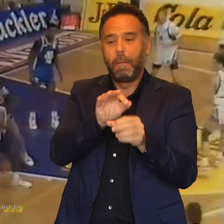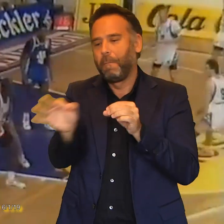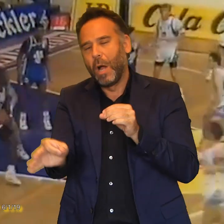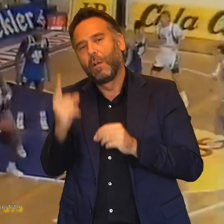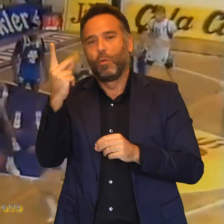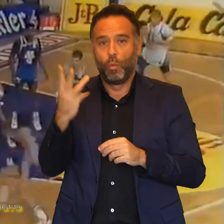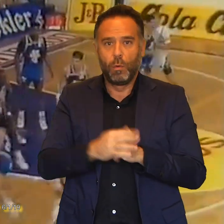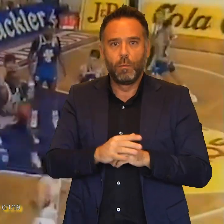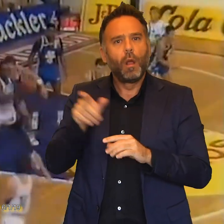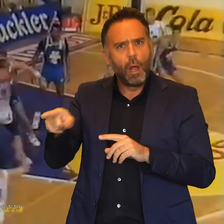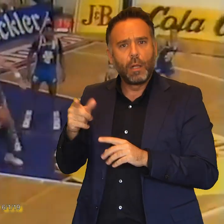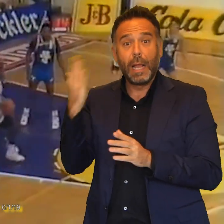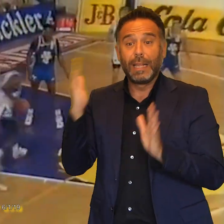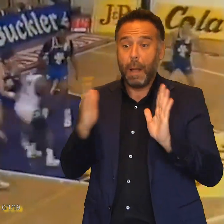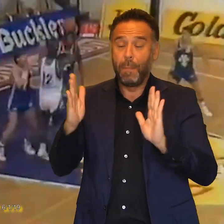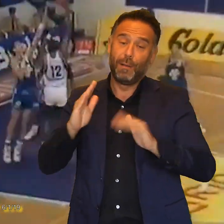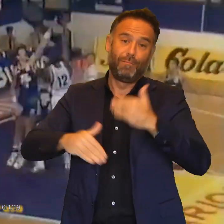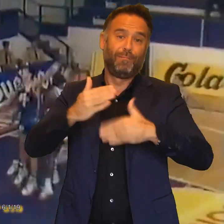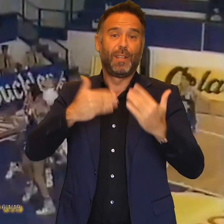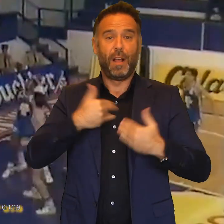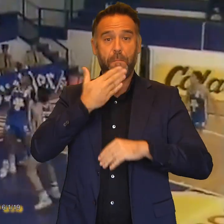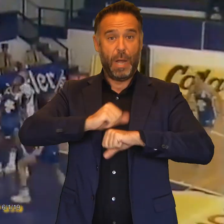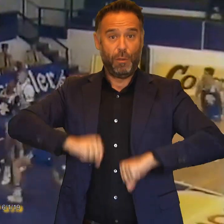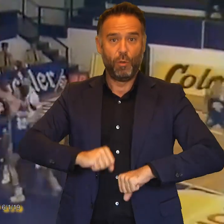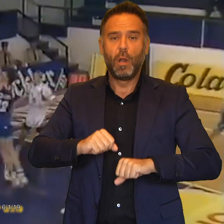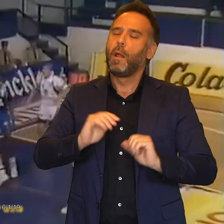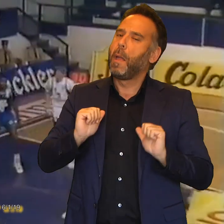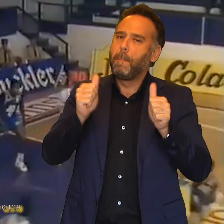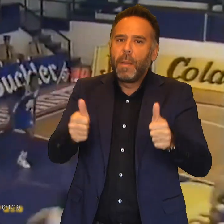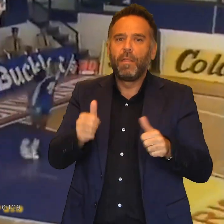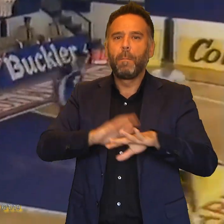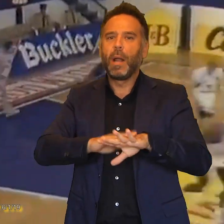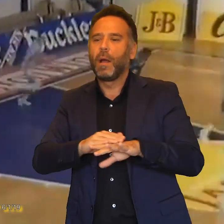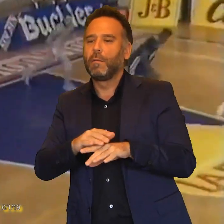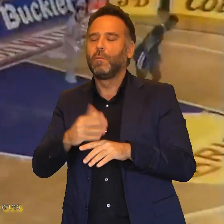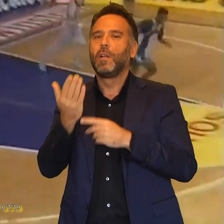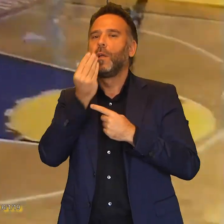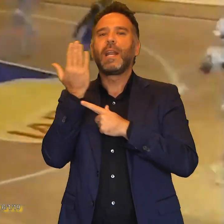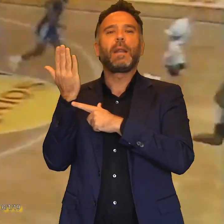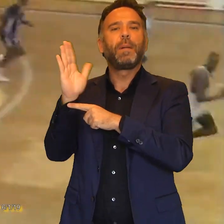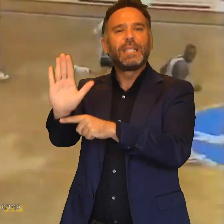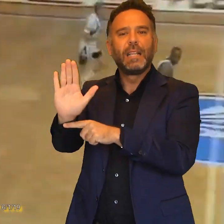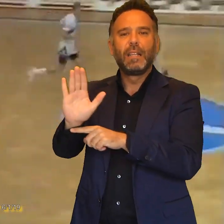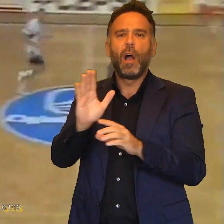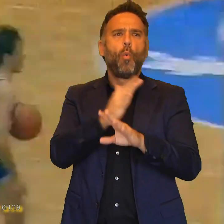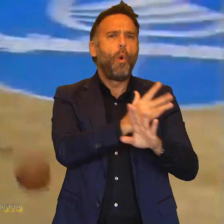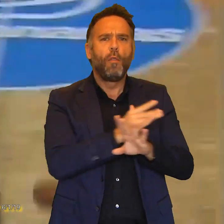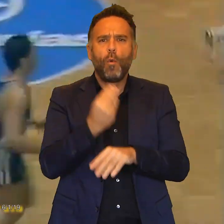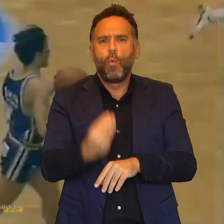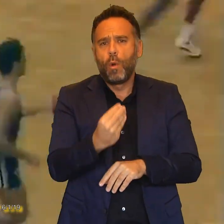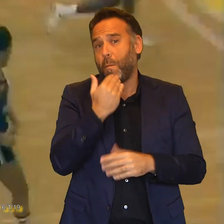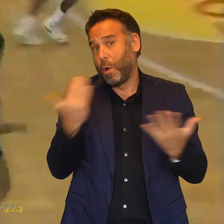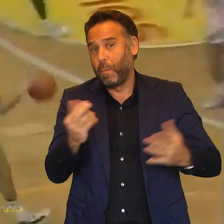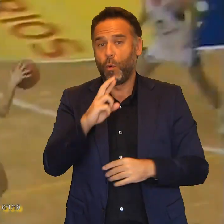Anotador de leyenda, en la etapa más reciente, emprendió un nuevo rumbo como representante de jugadores, llevando la carrera de